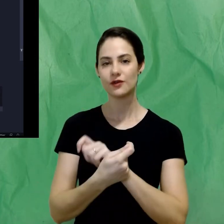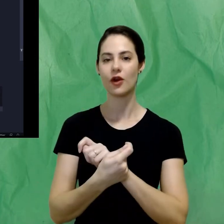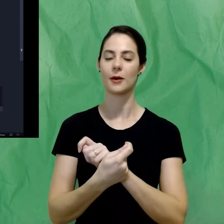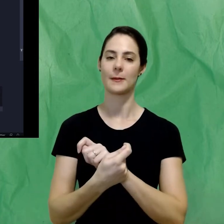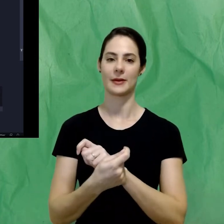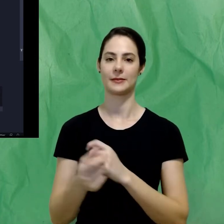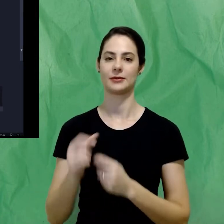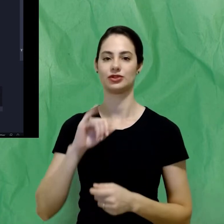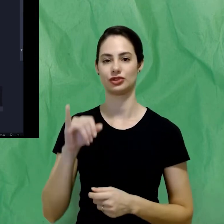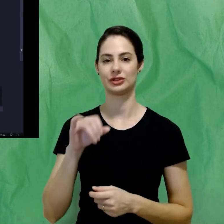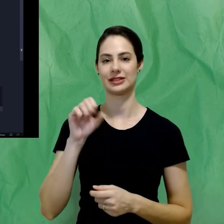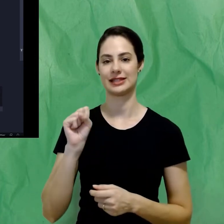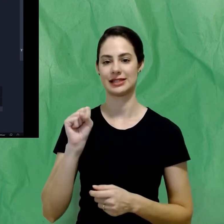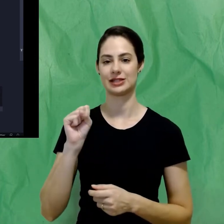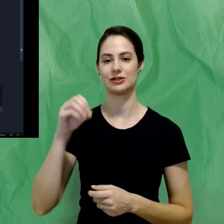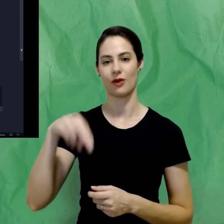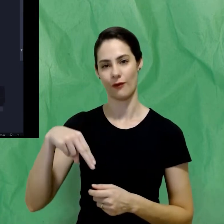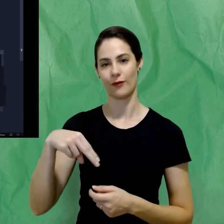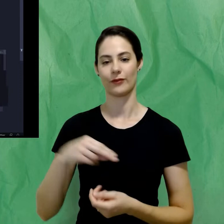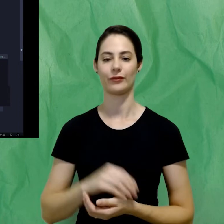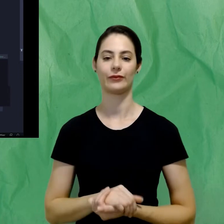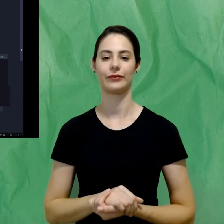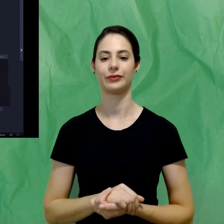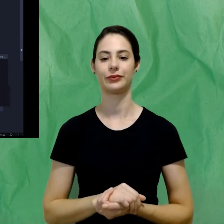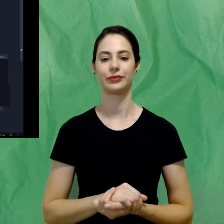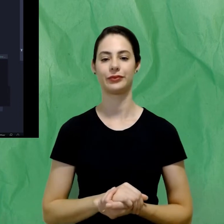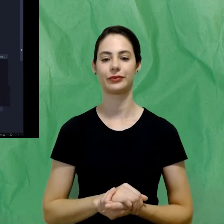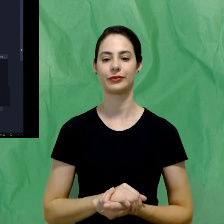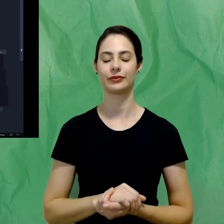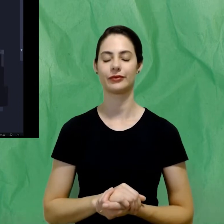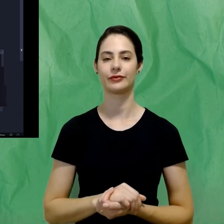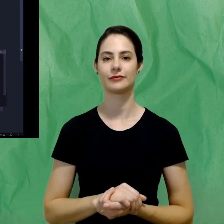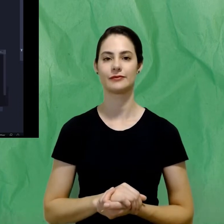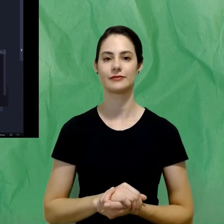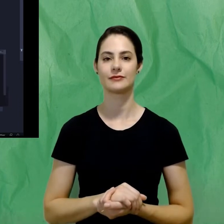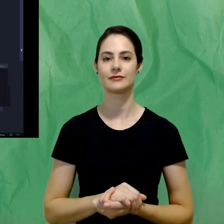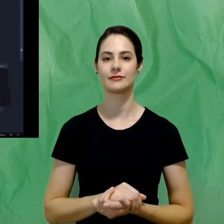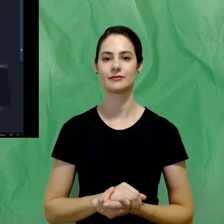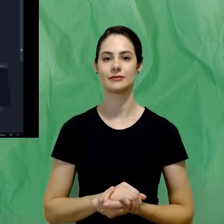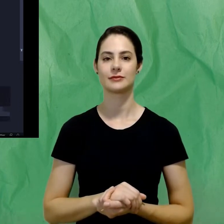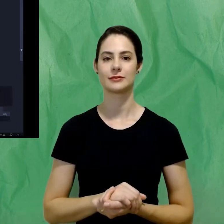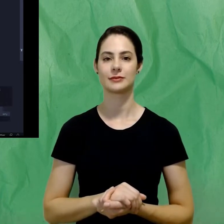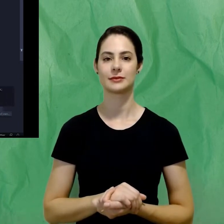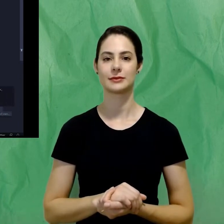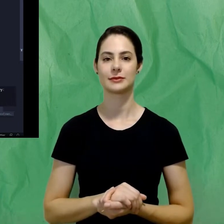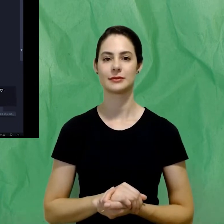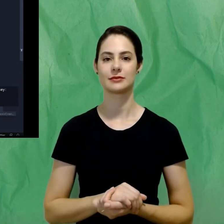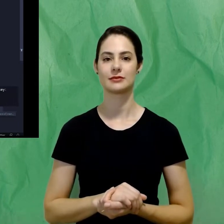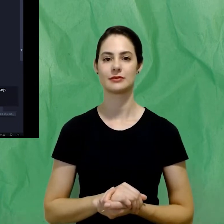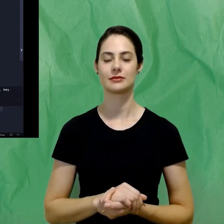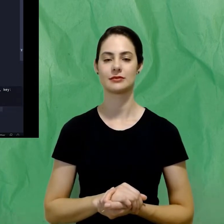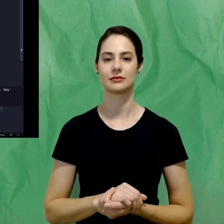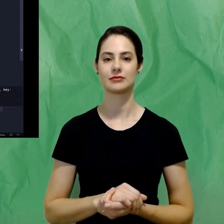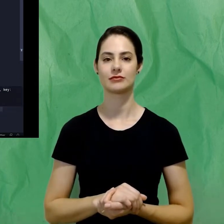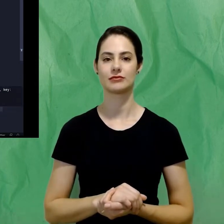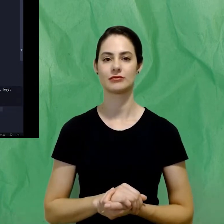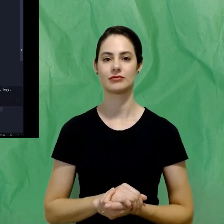em um JSON. Então eu vou fazer parse dos dados aqui que eu recebi, né? Dados